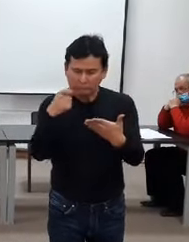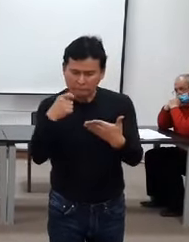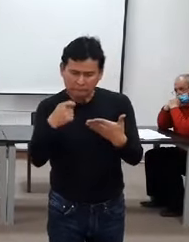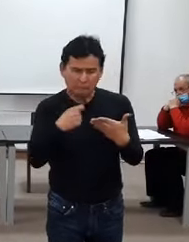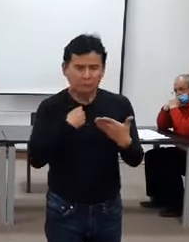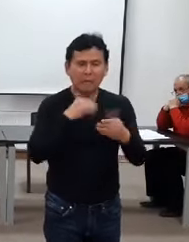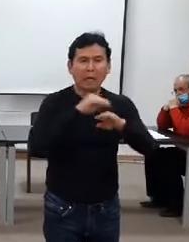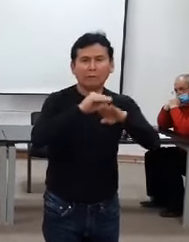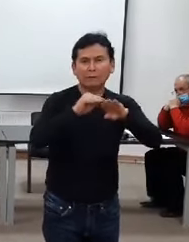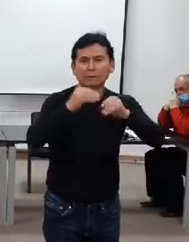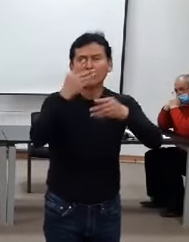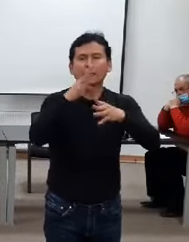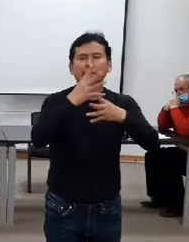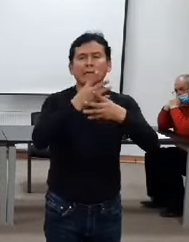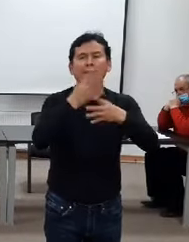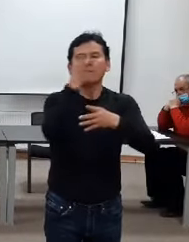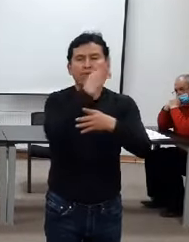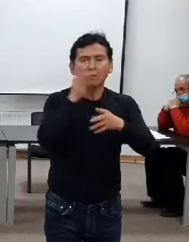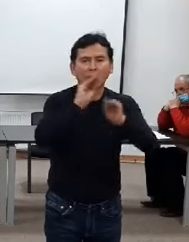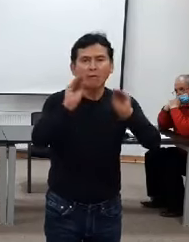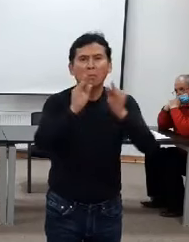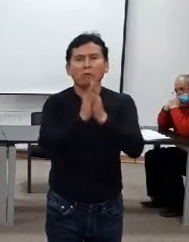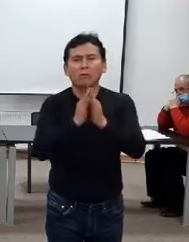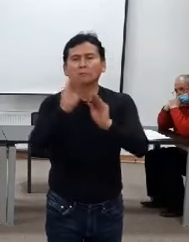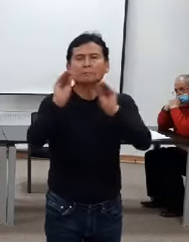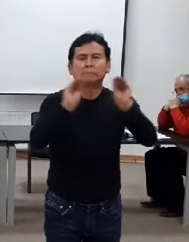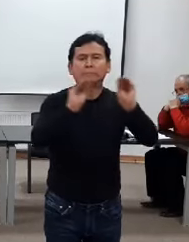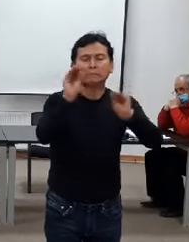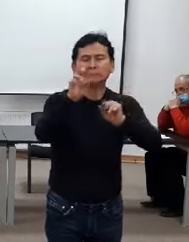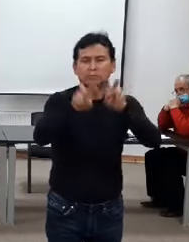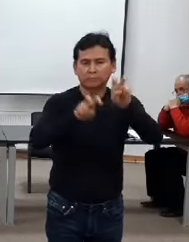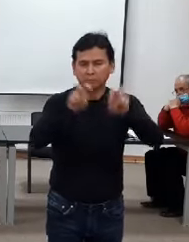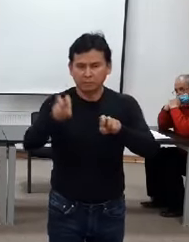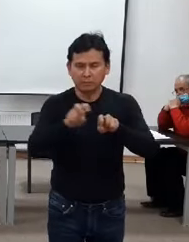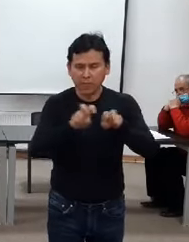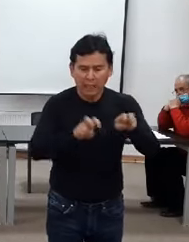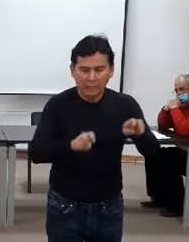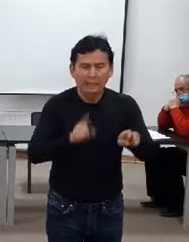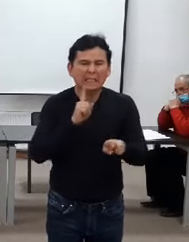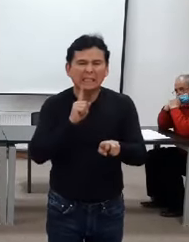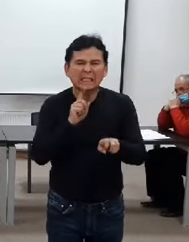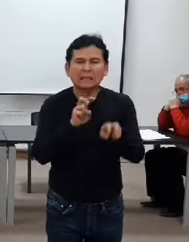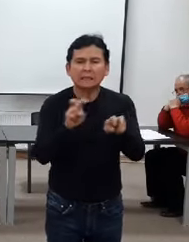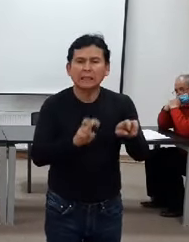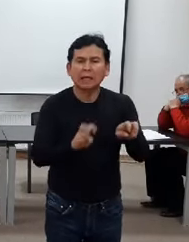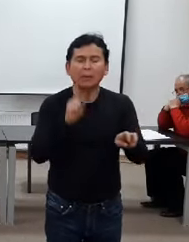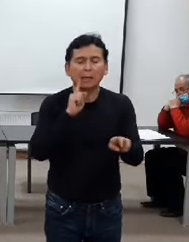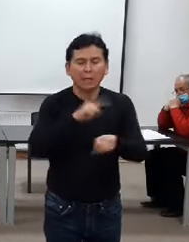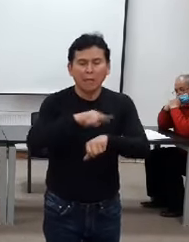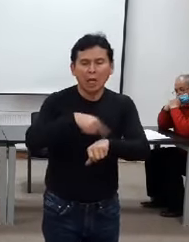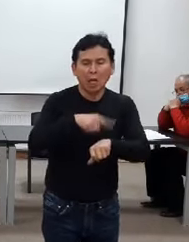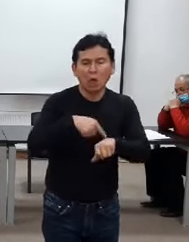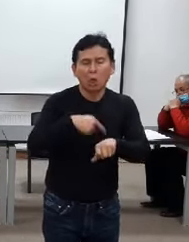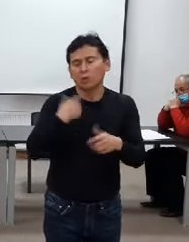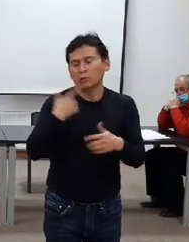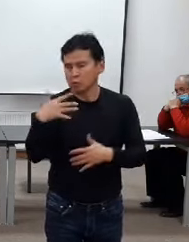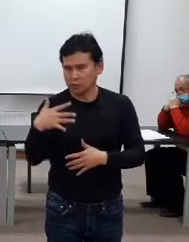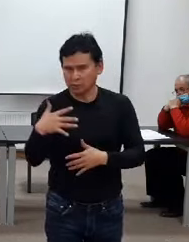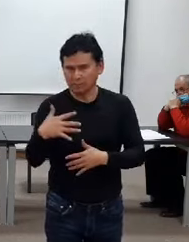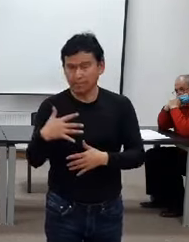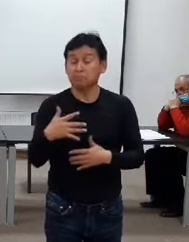para efectivamente poder ganarle al trazado epidemiológico estas horas que para nosotros fueron